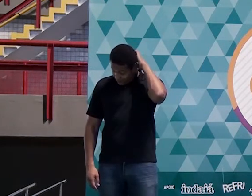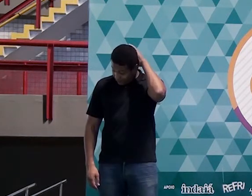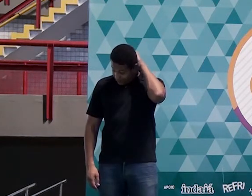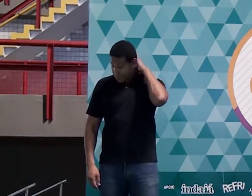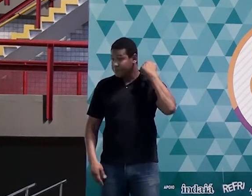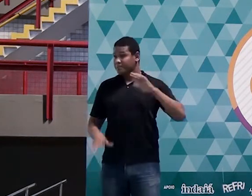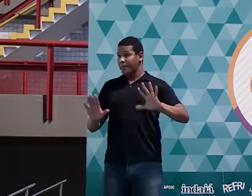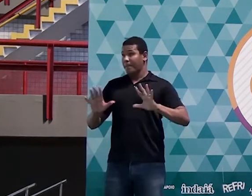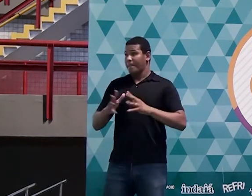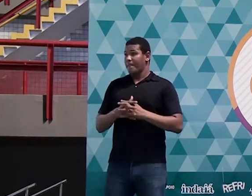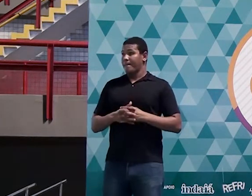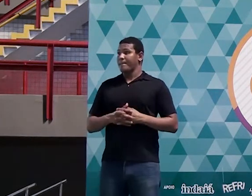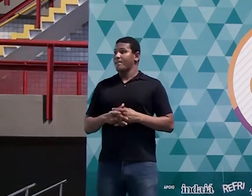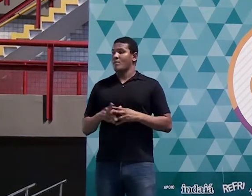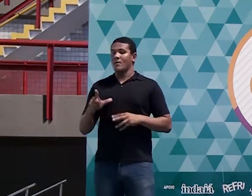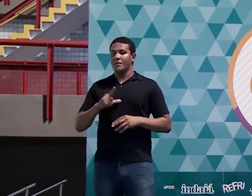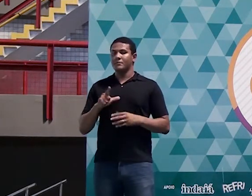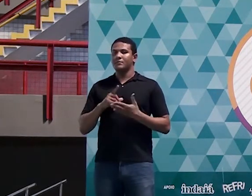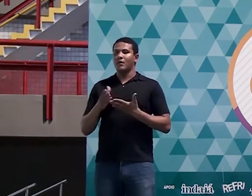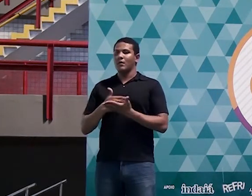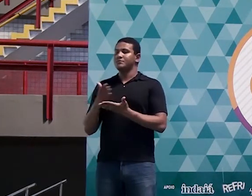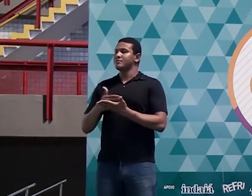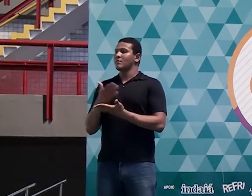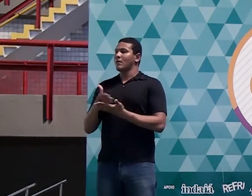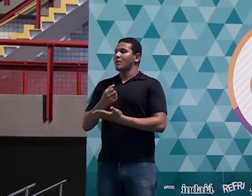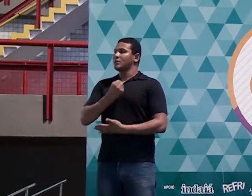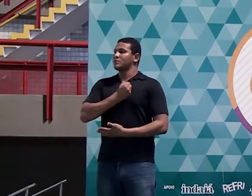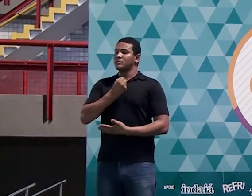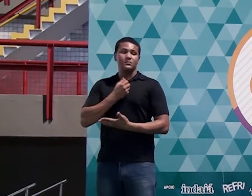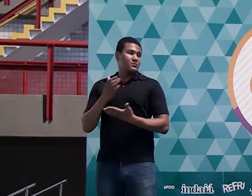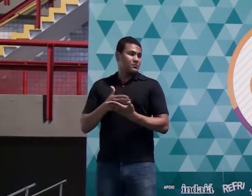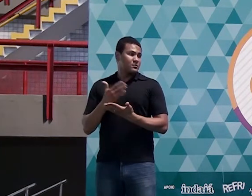Bote na página